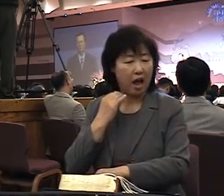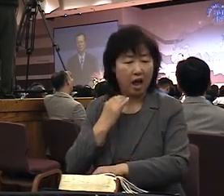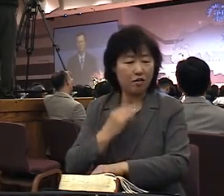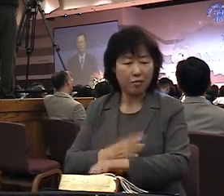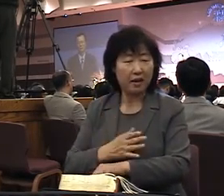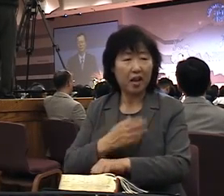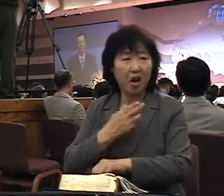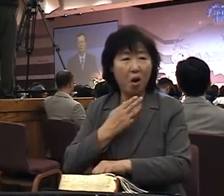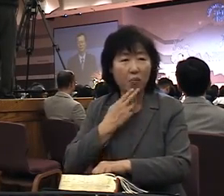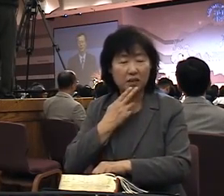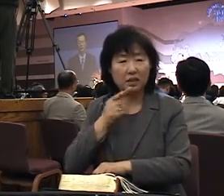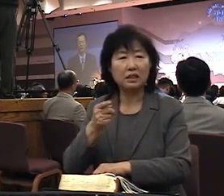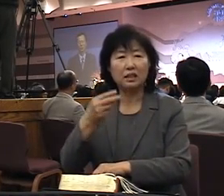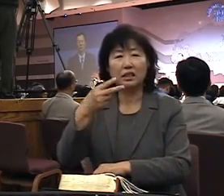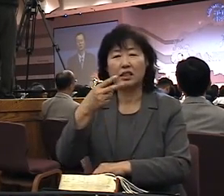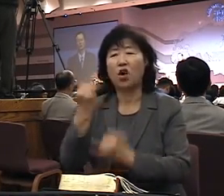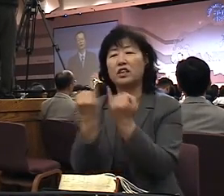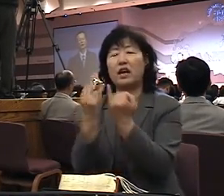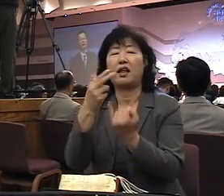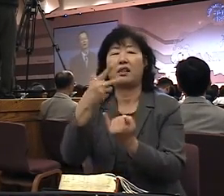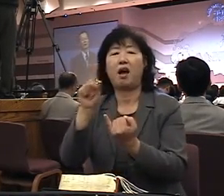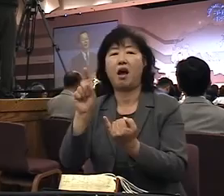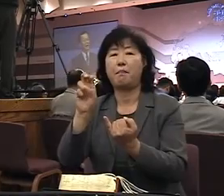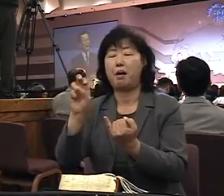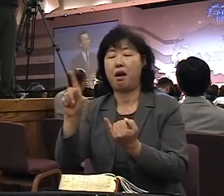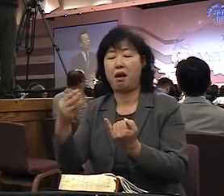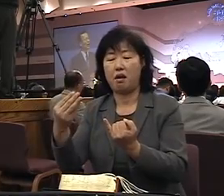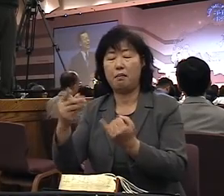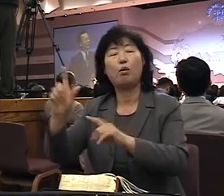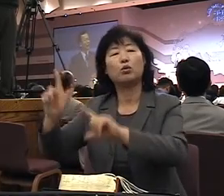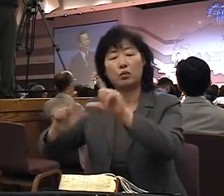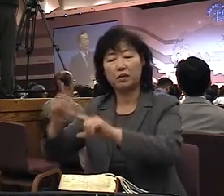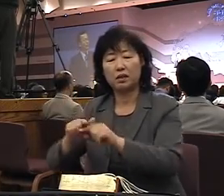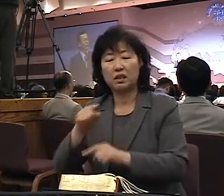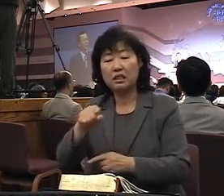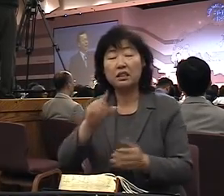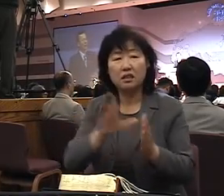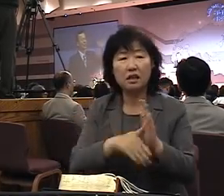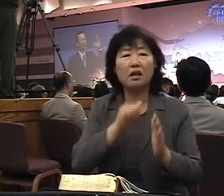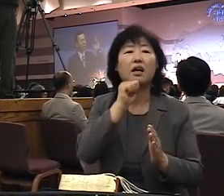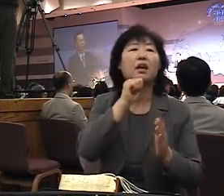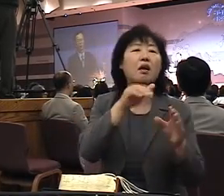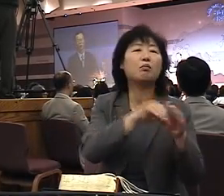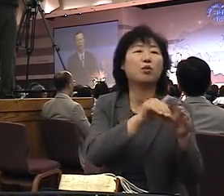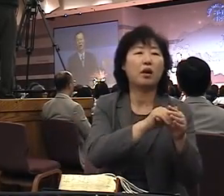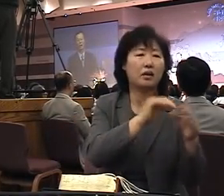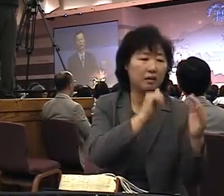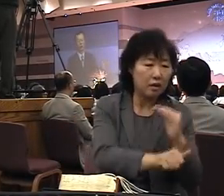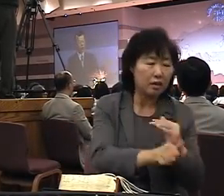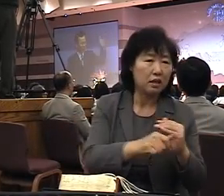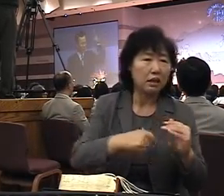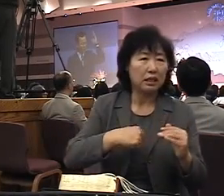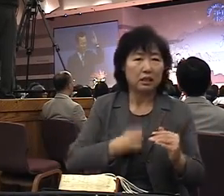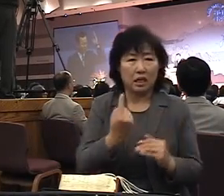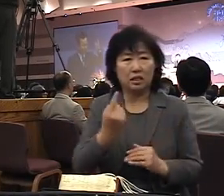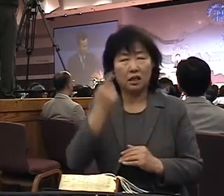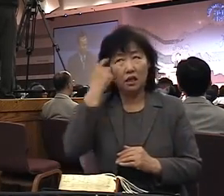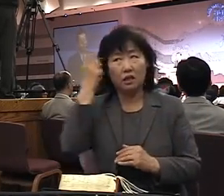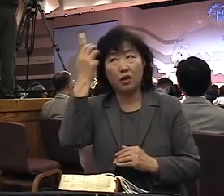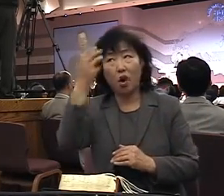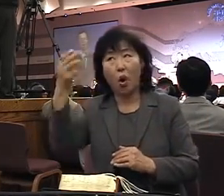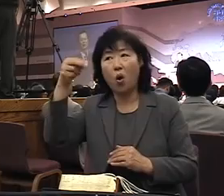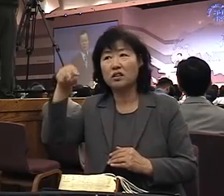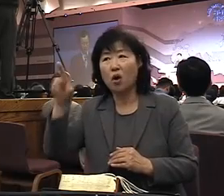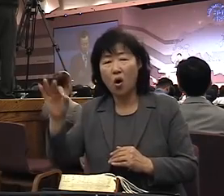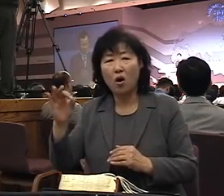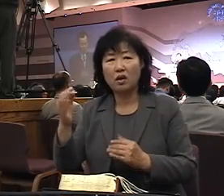모습, 그리고 그때의 가나안 문화에 들어가서 자신의 영성도 망가지고 자식들의